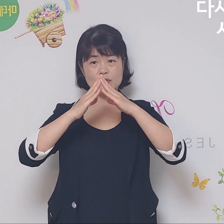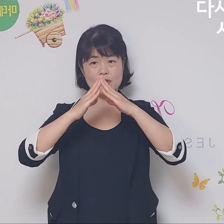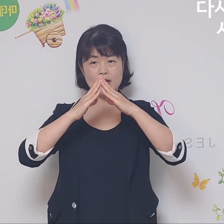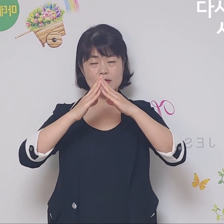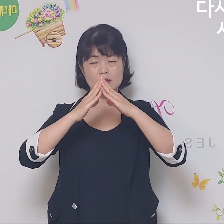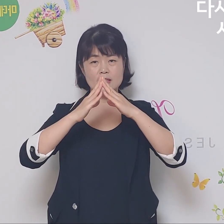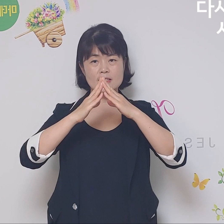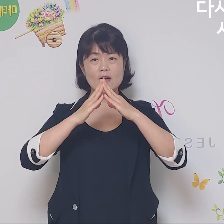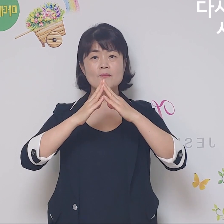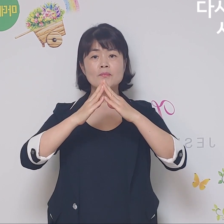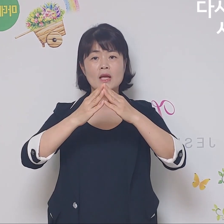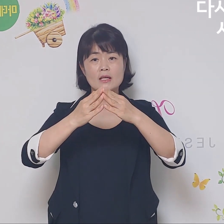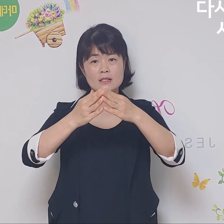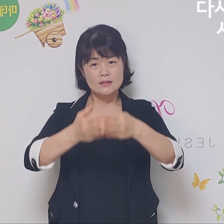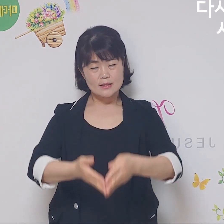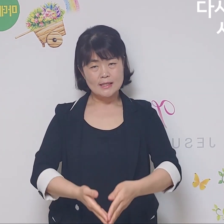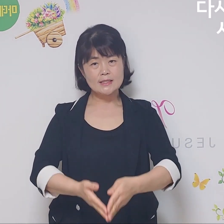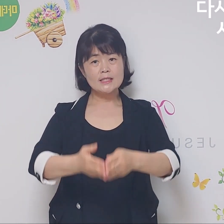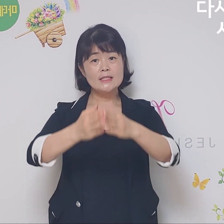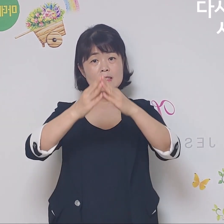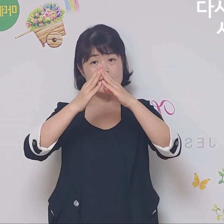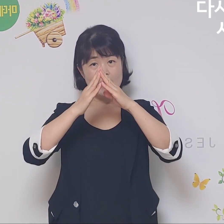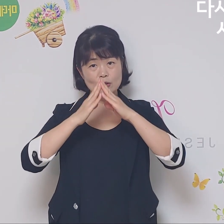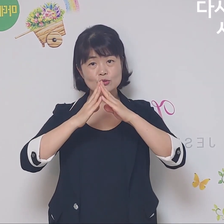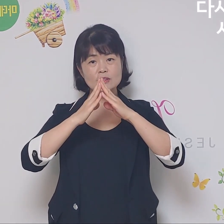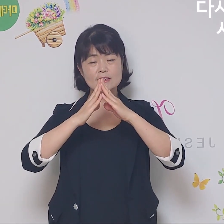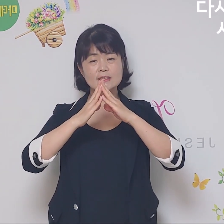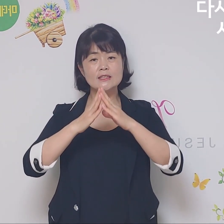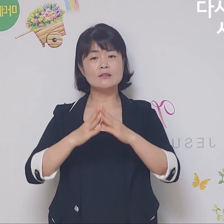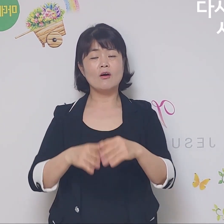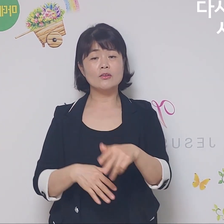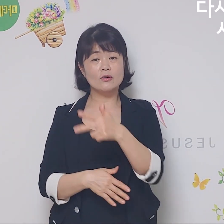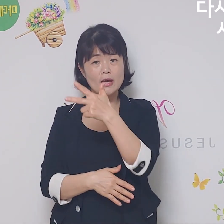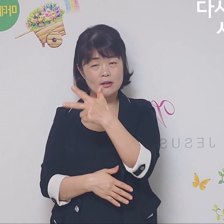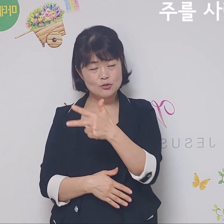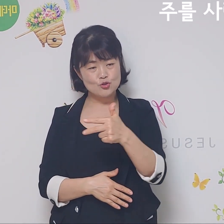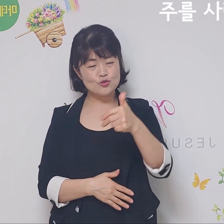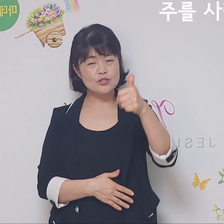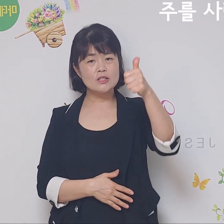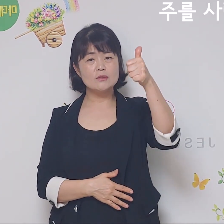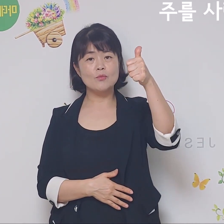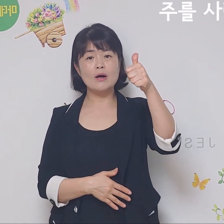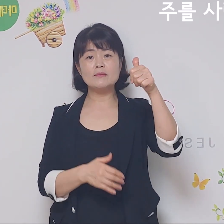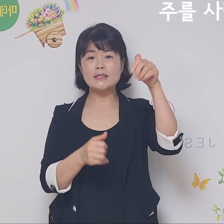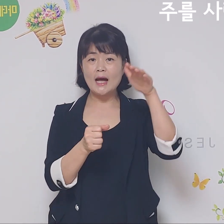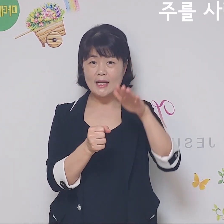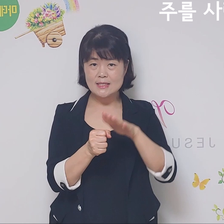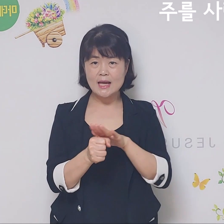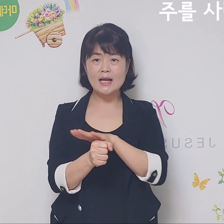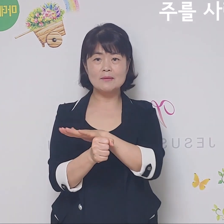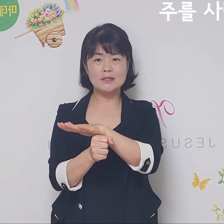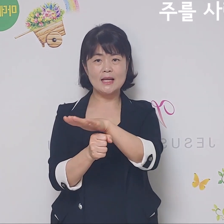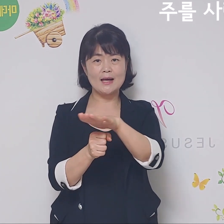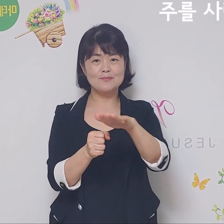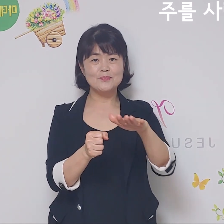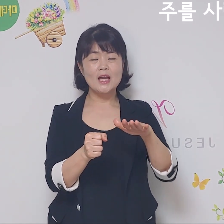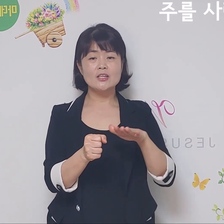거예요. 그래서 다시 세우는 어떻게 해요? 주를 뭐합니다? 사랑합니다.